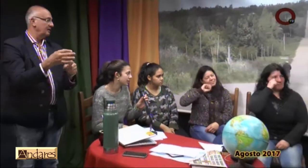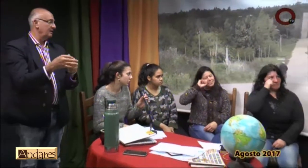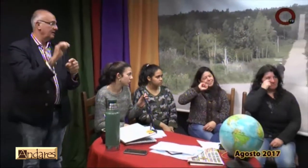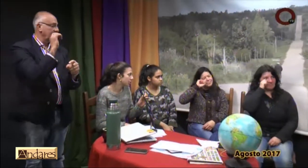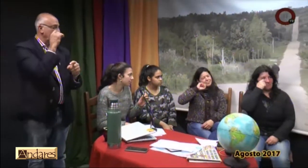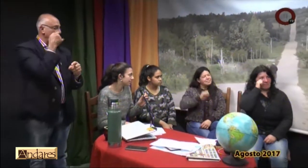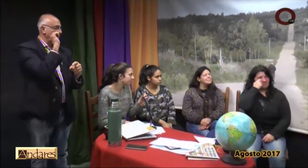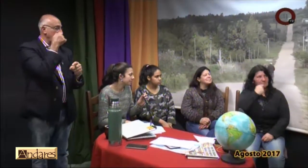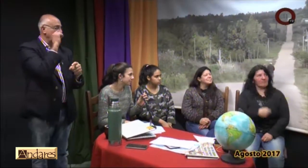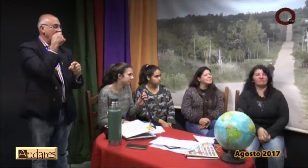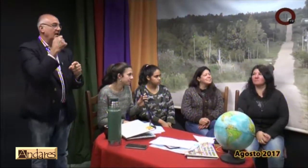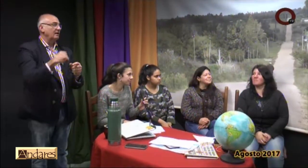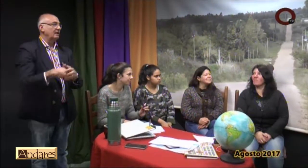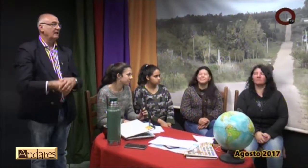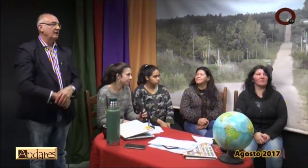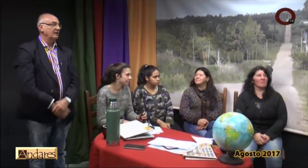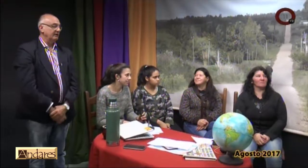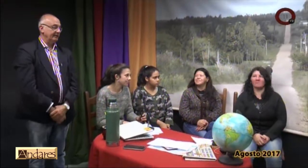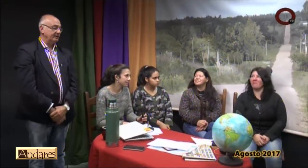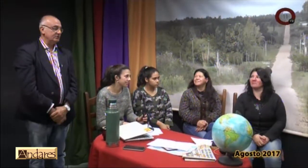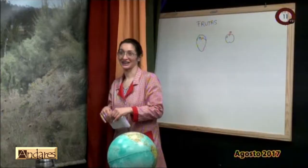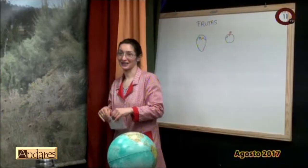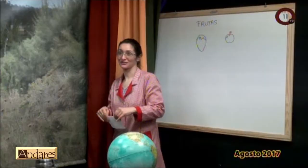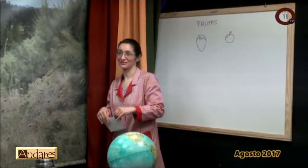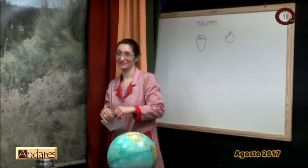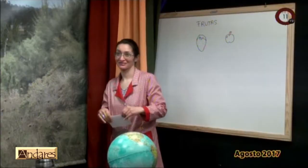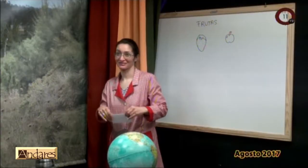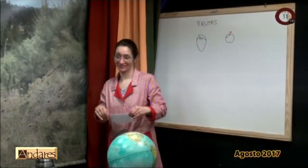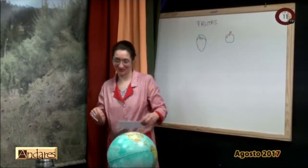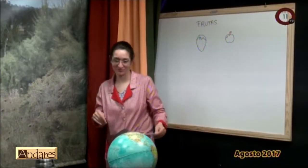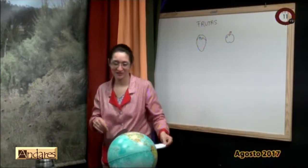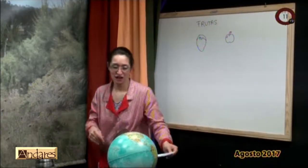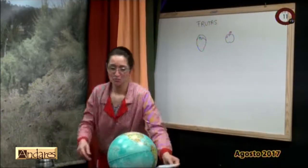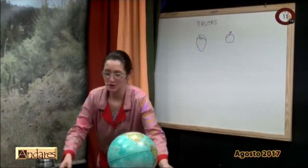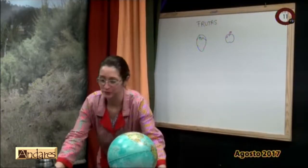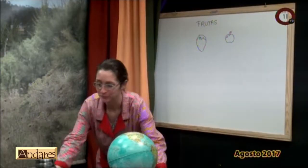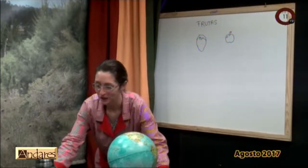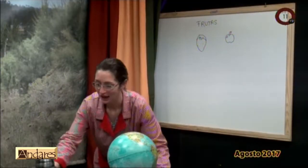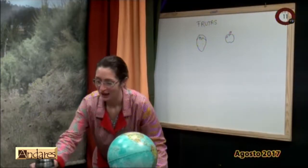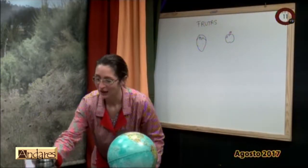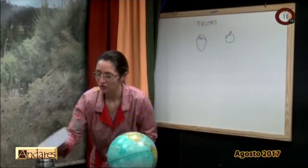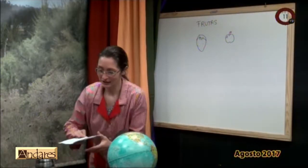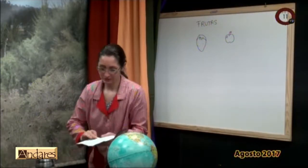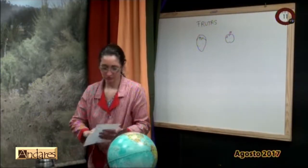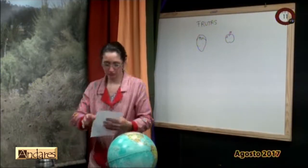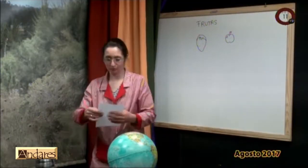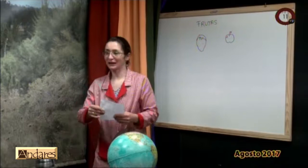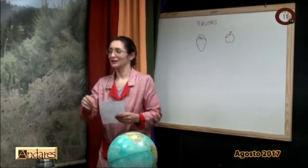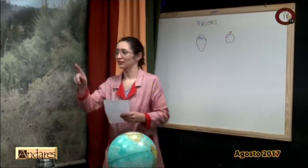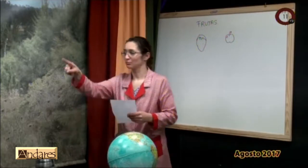Cebolla Cebolla ¿Era eso? ¿Me quedaron? Sí Más o menos, digo Ahora Una de las alunas